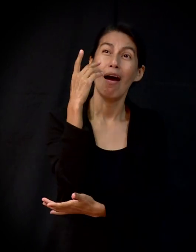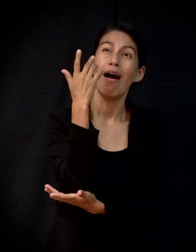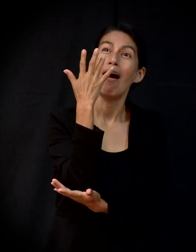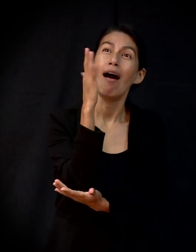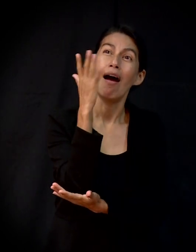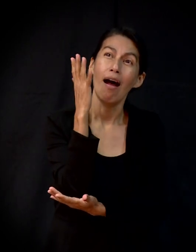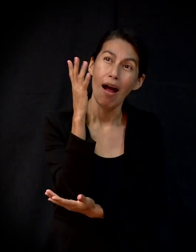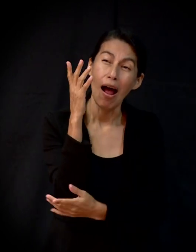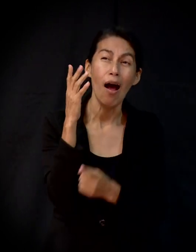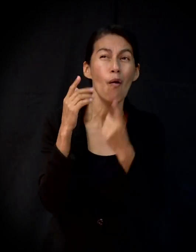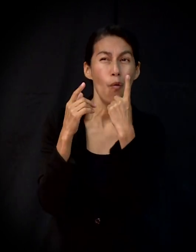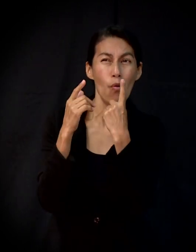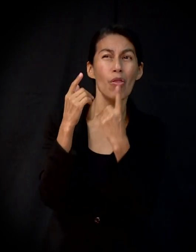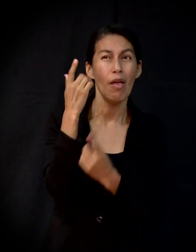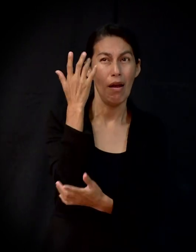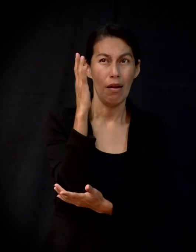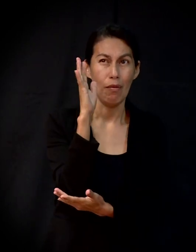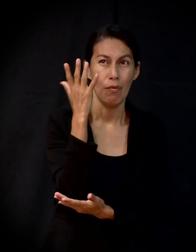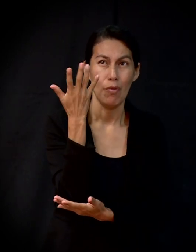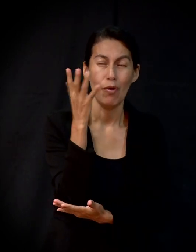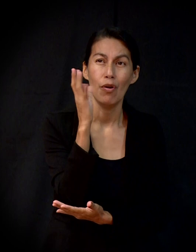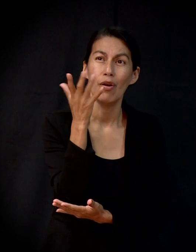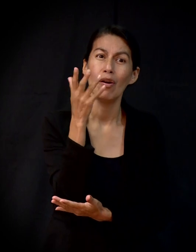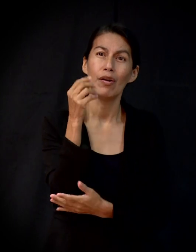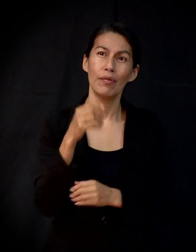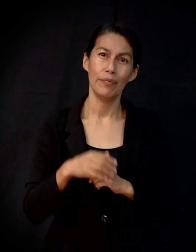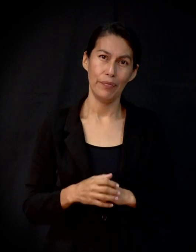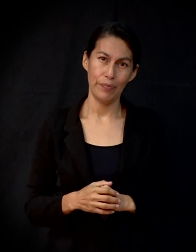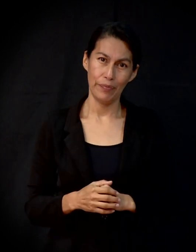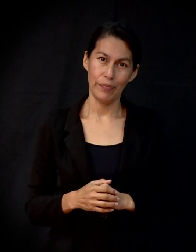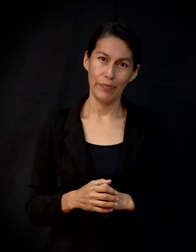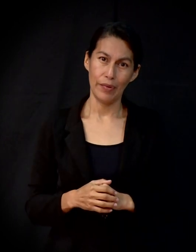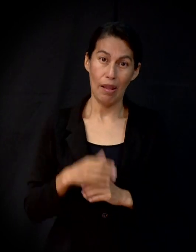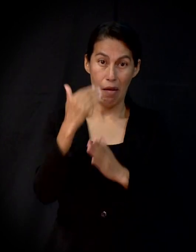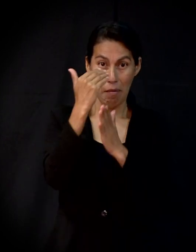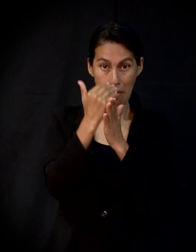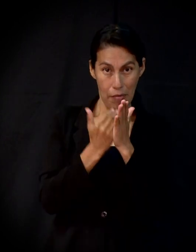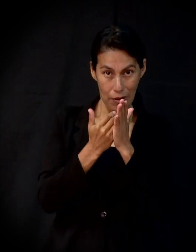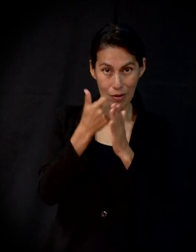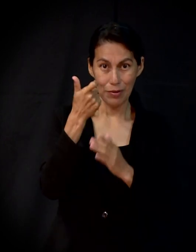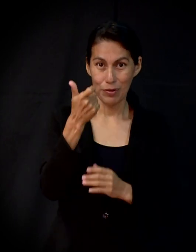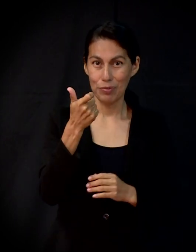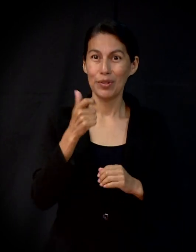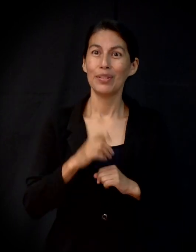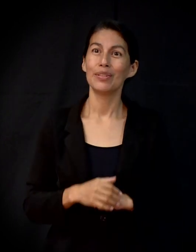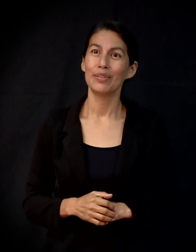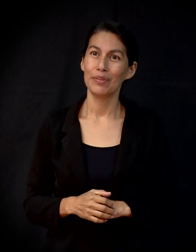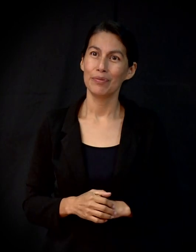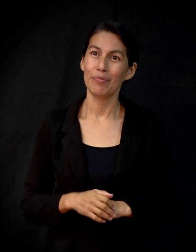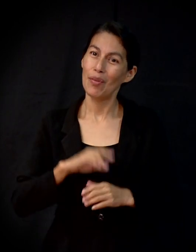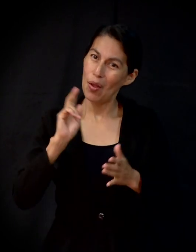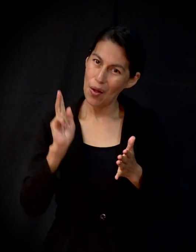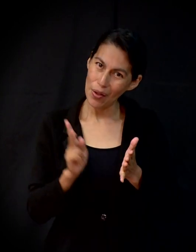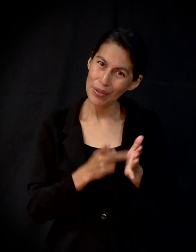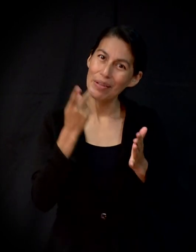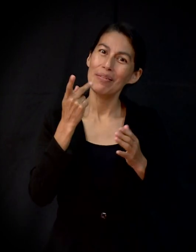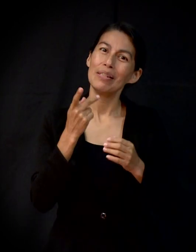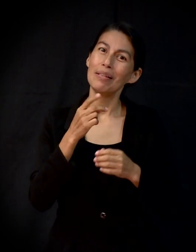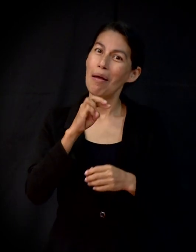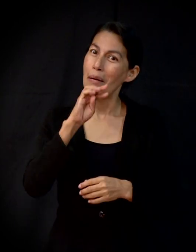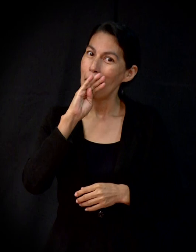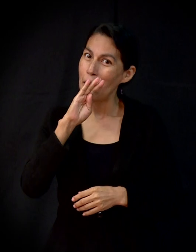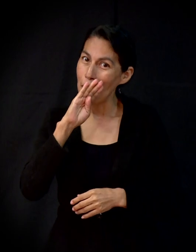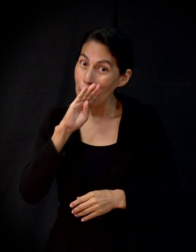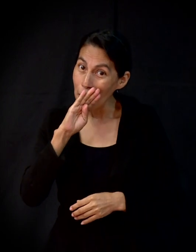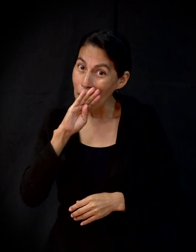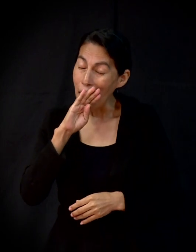patio, que tenga un árbol y que esté barata. Otra vez